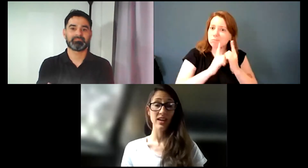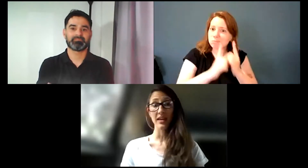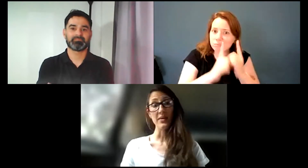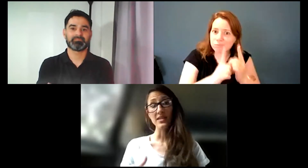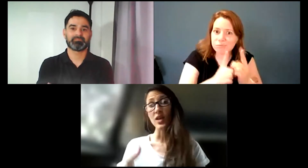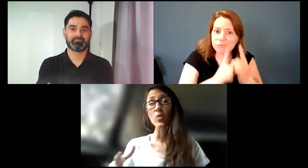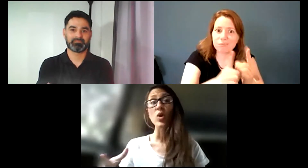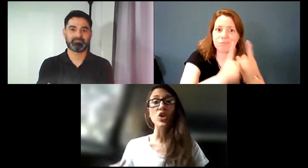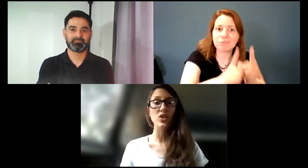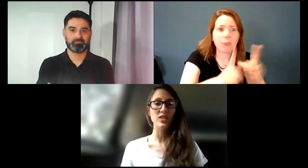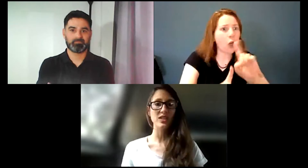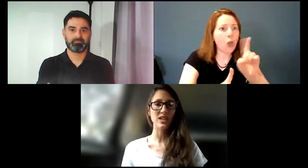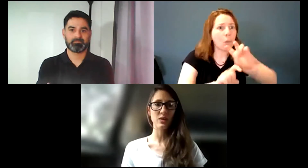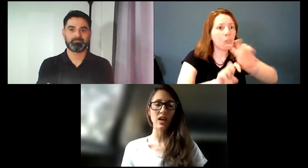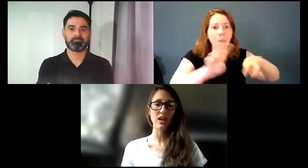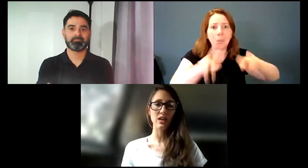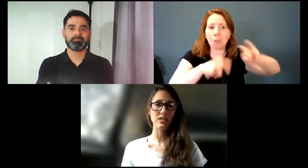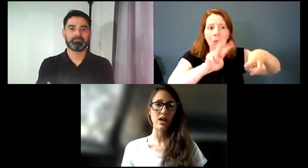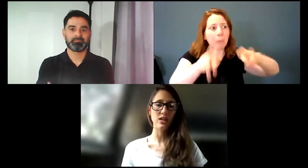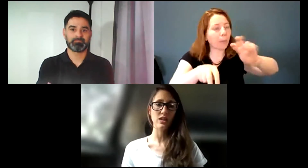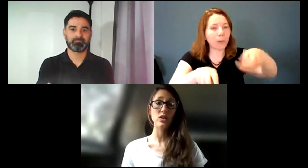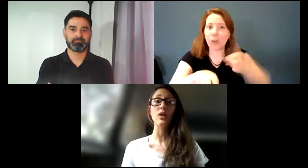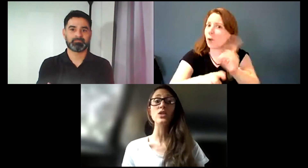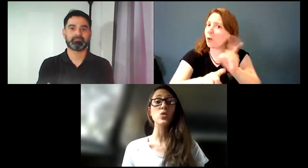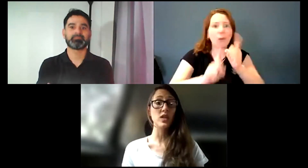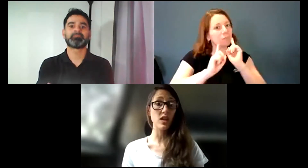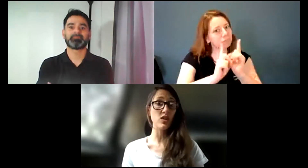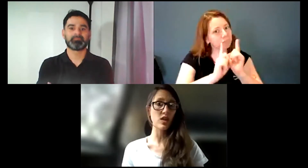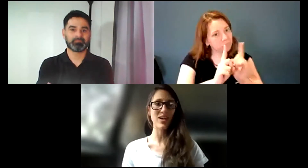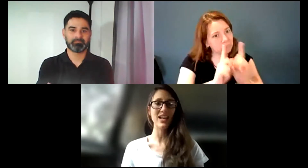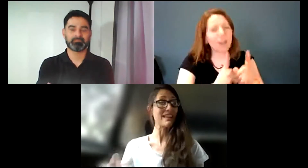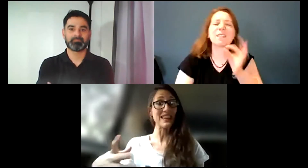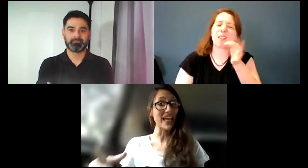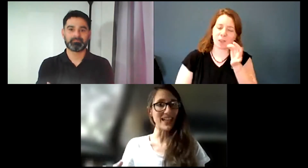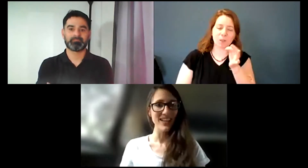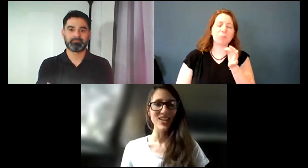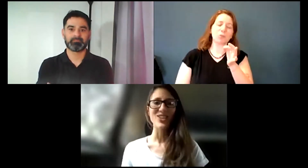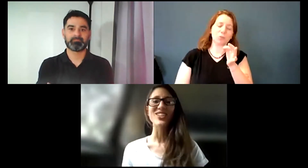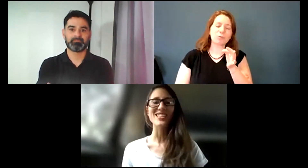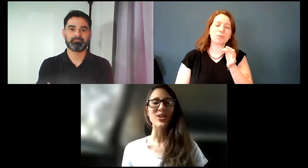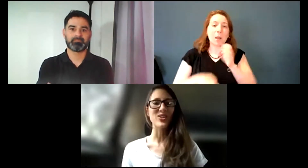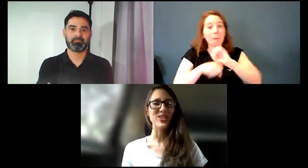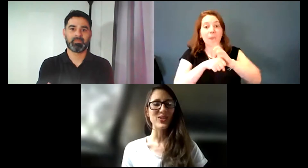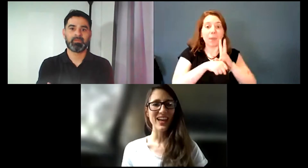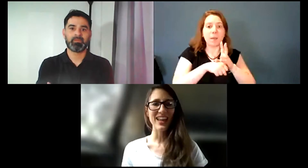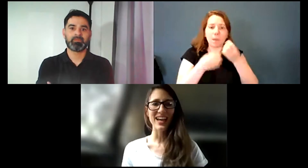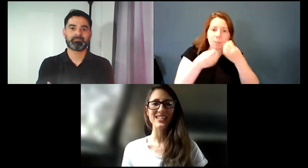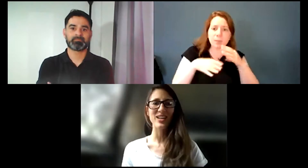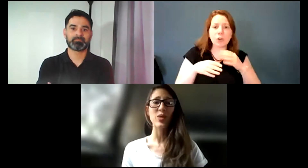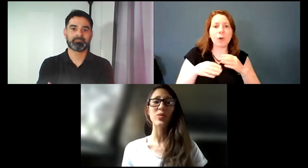que a veces hay un montón de otras actividades que van surgiendo, que pueden atentar contra esa continuidad, así que nos pone